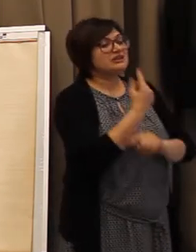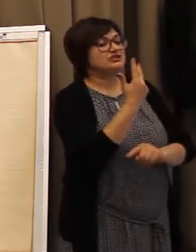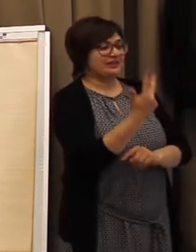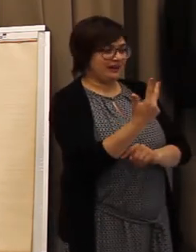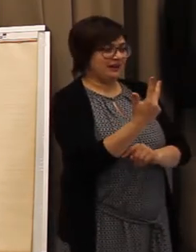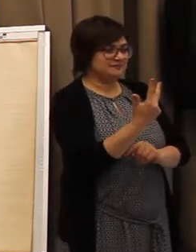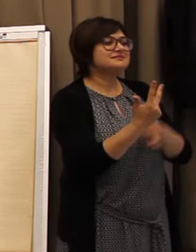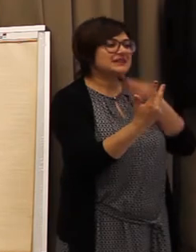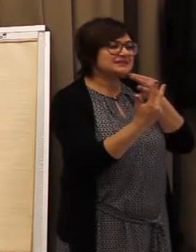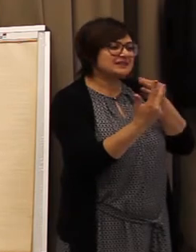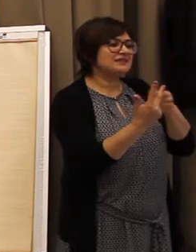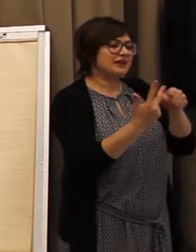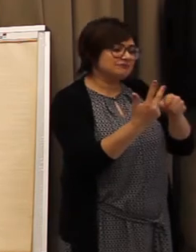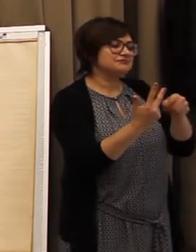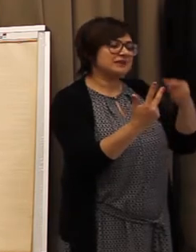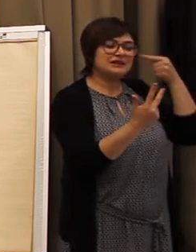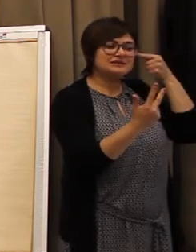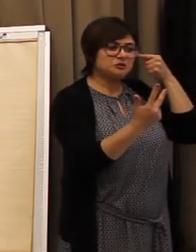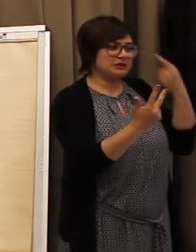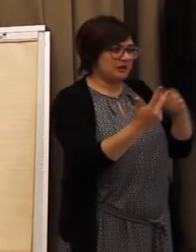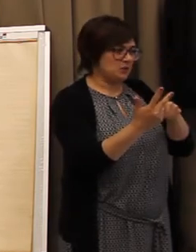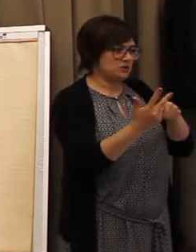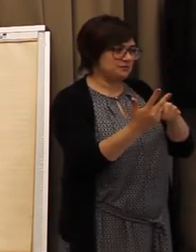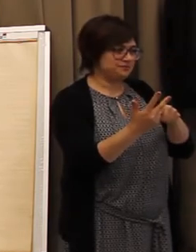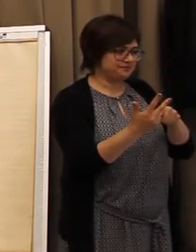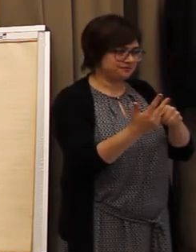Io non sapevo niente della sindrome di Down.